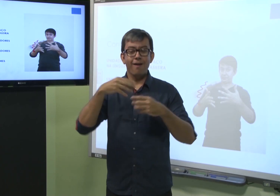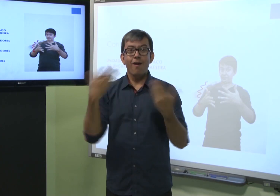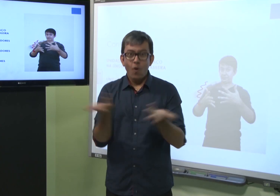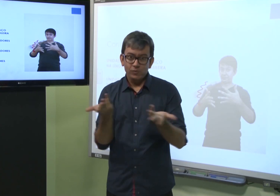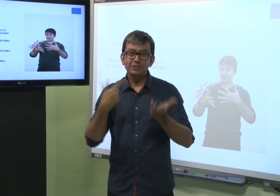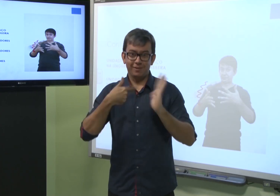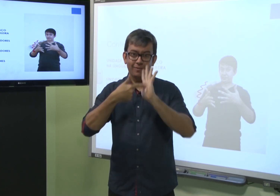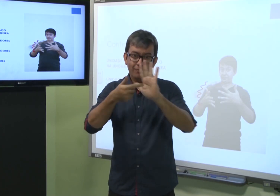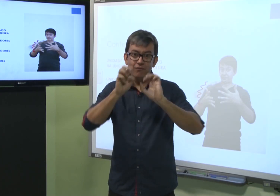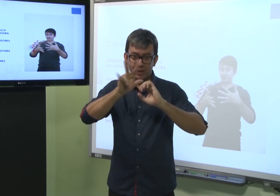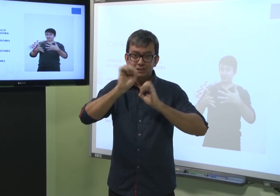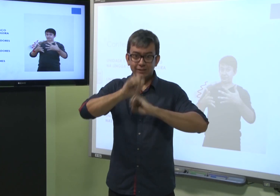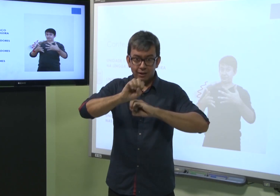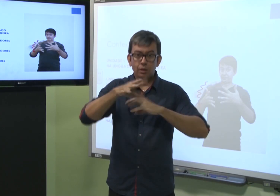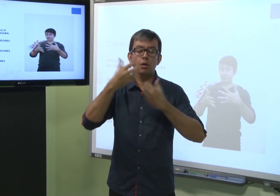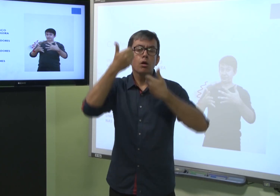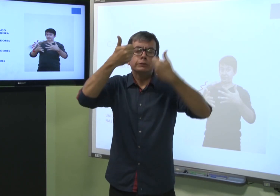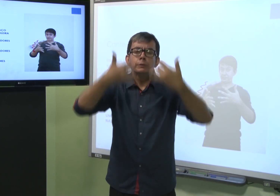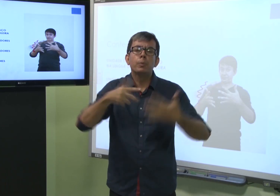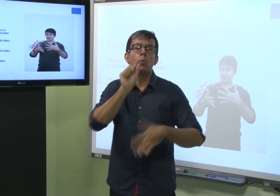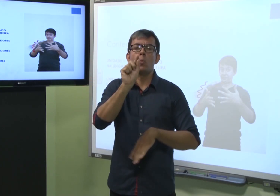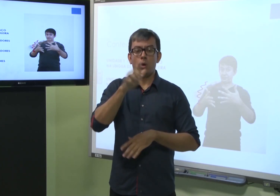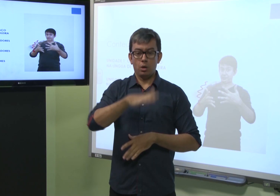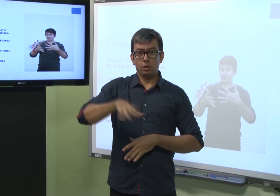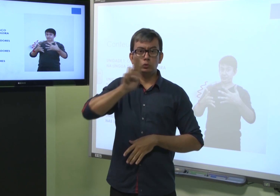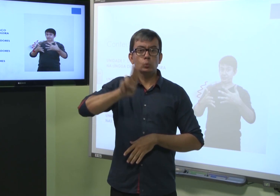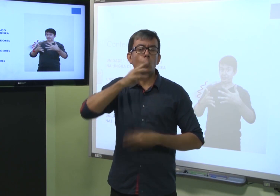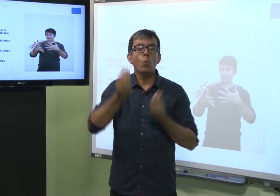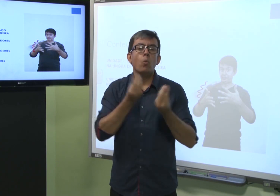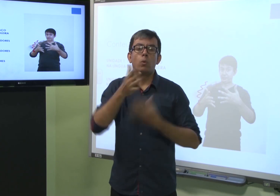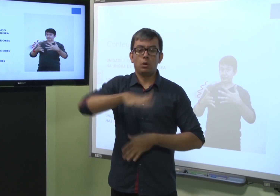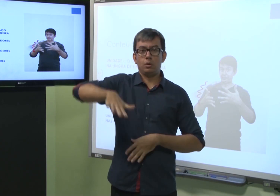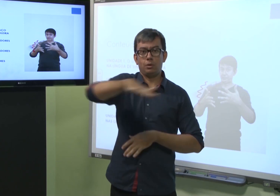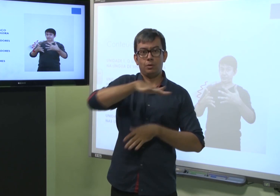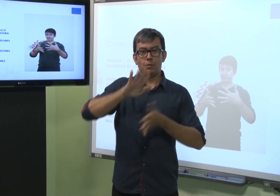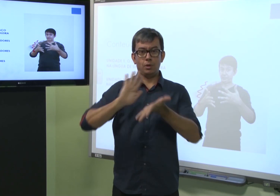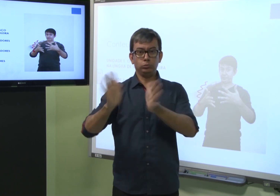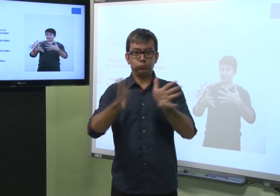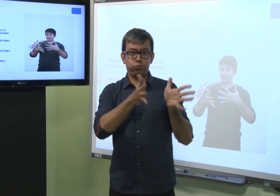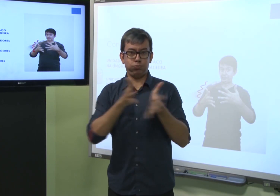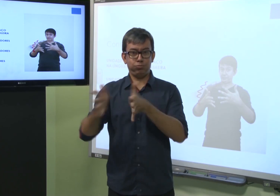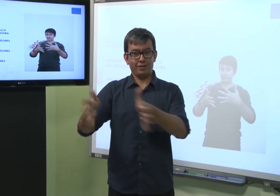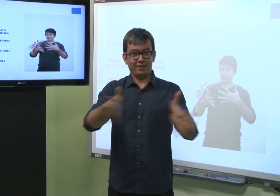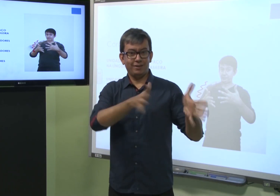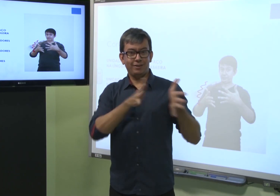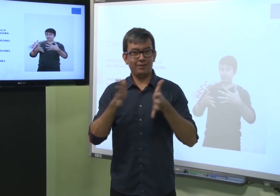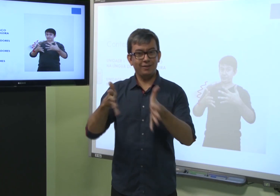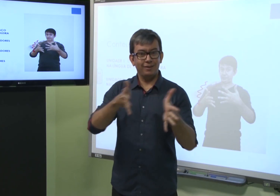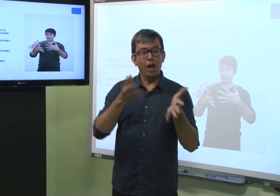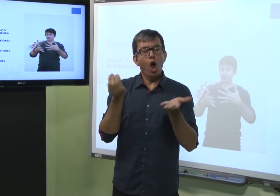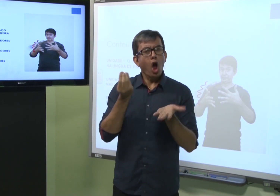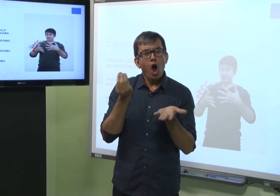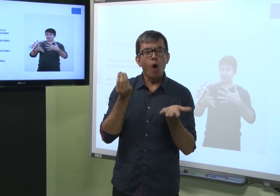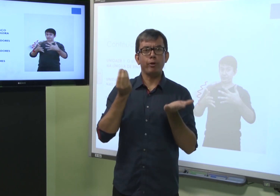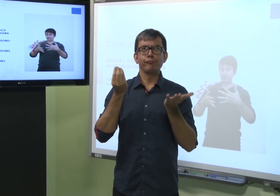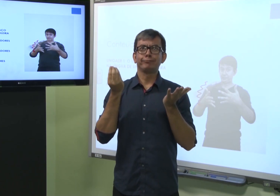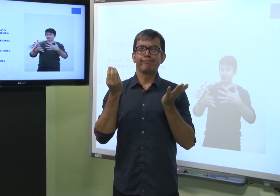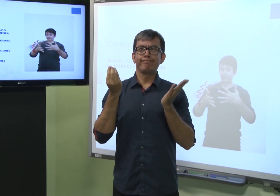que hoje eu vou lecionar, eu vou falar sobre o uso do espaço na língua brasileira de